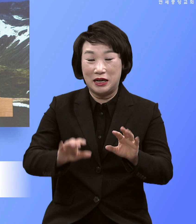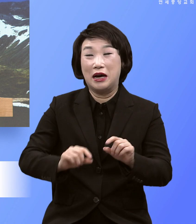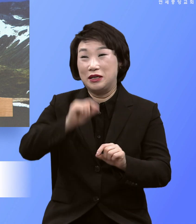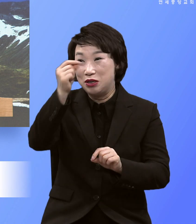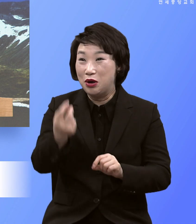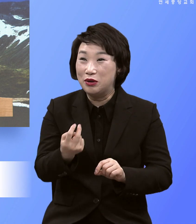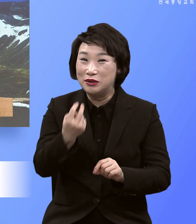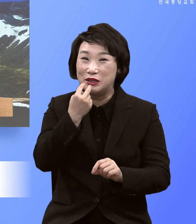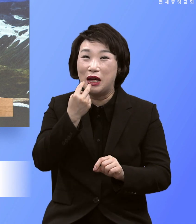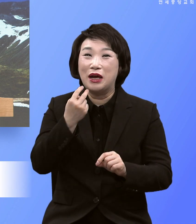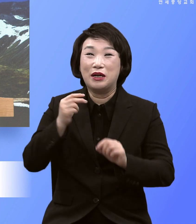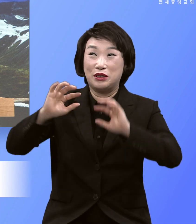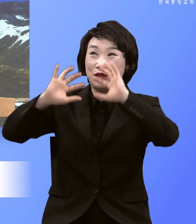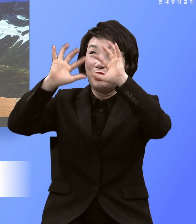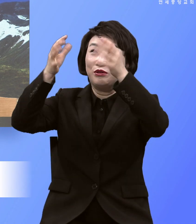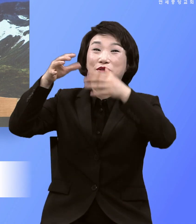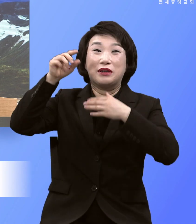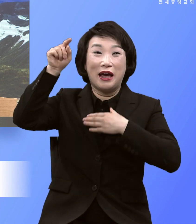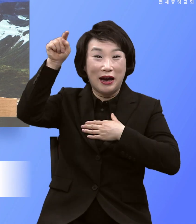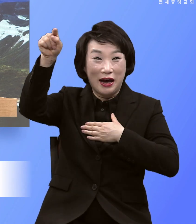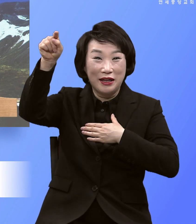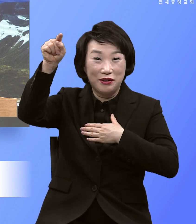영생으로 천국에서